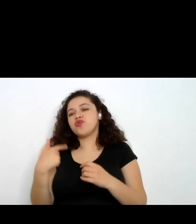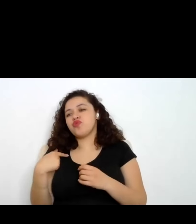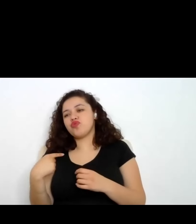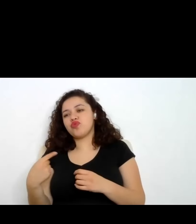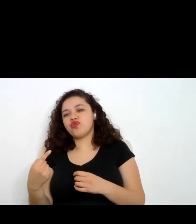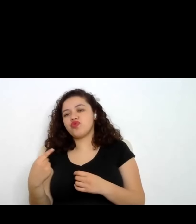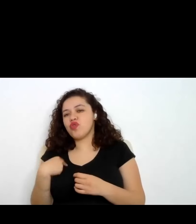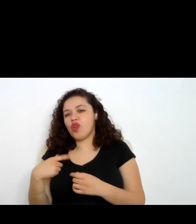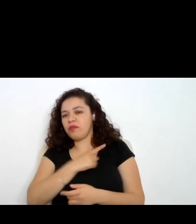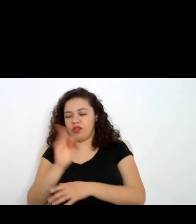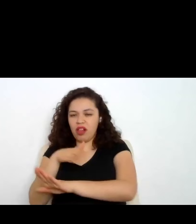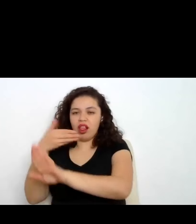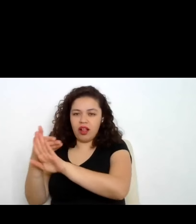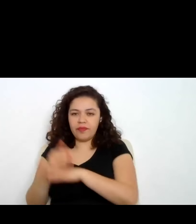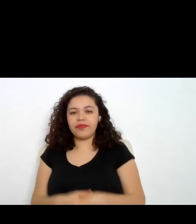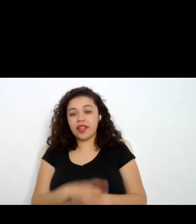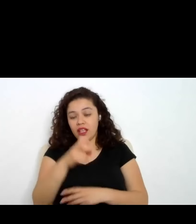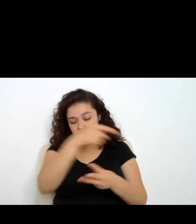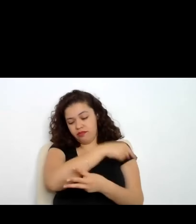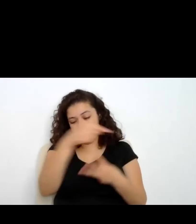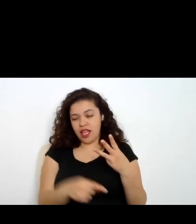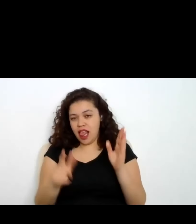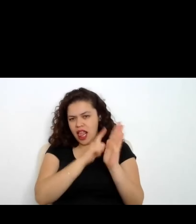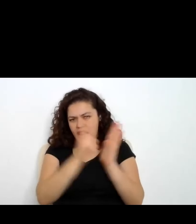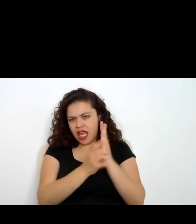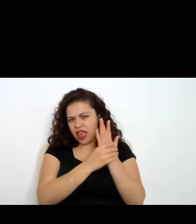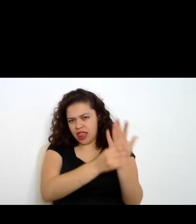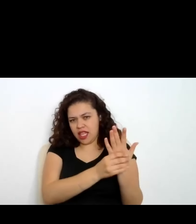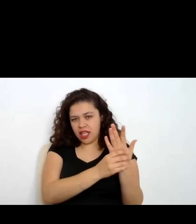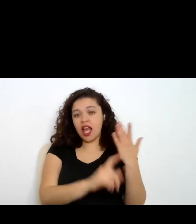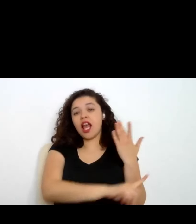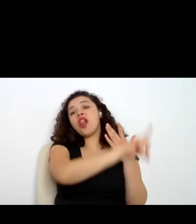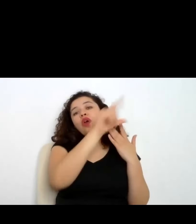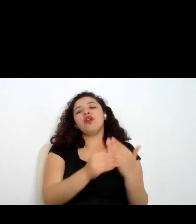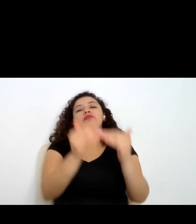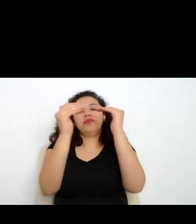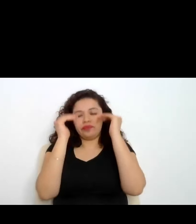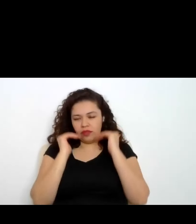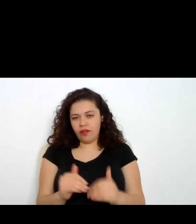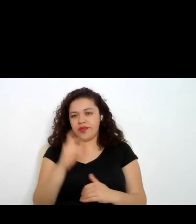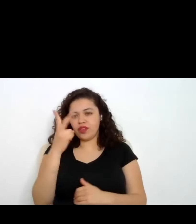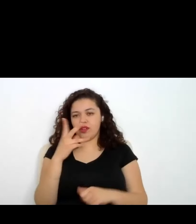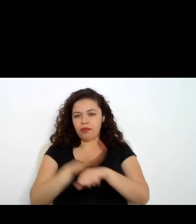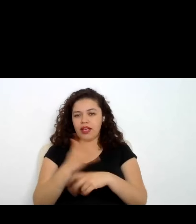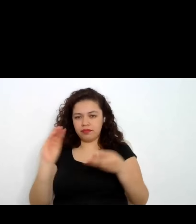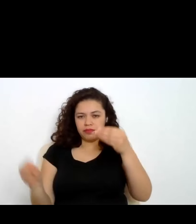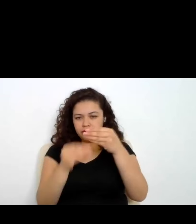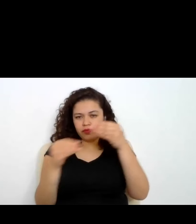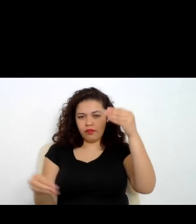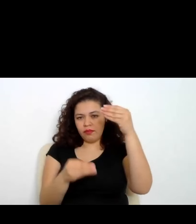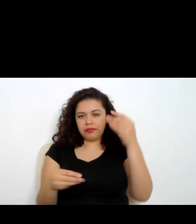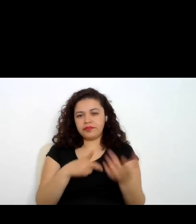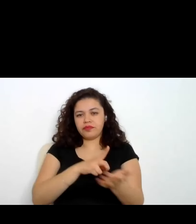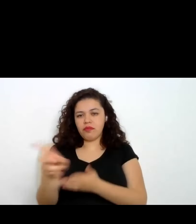eran los que originalmente contemplaba la ley. Posteriormente se incorporaron dos más, que es el derecho que